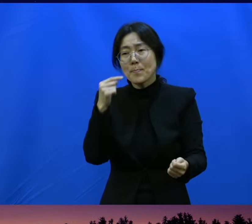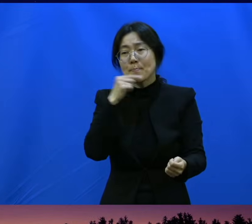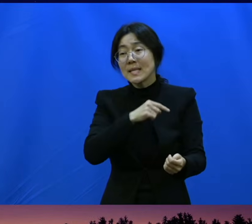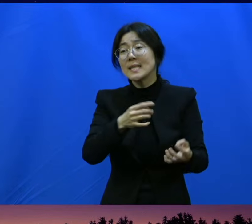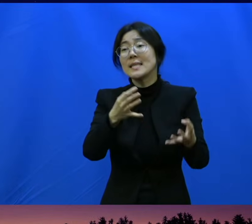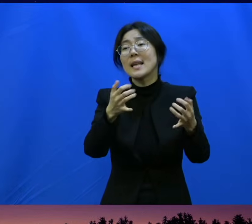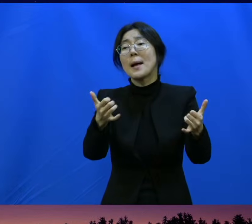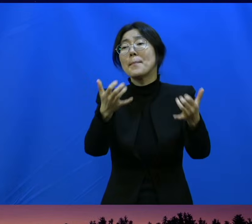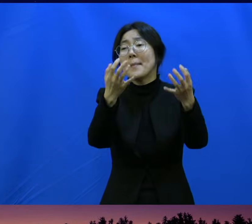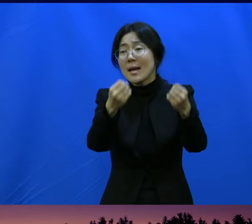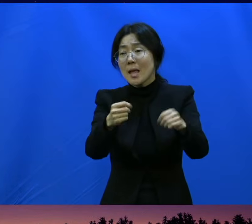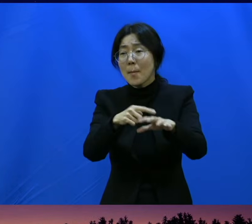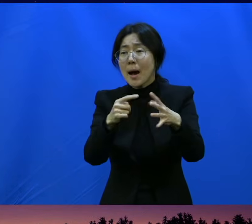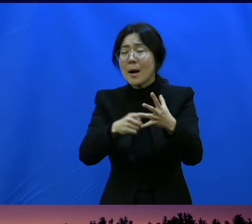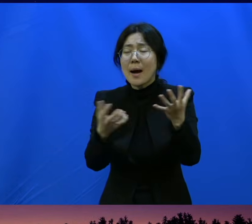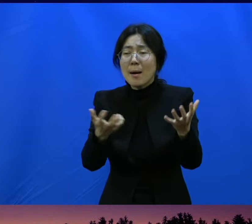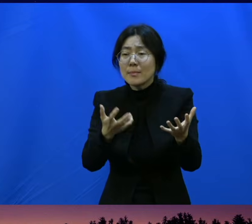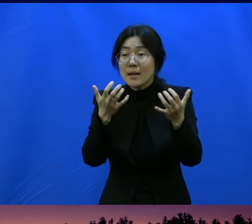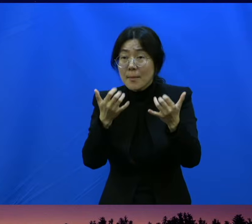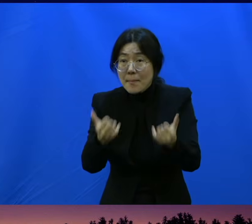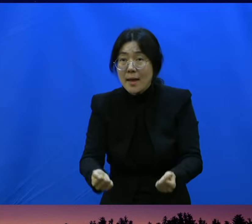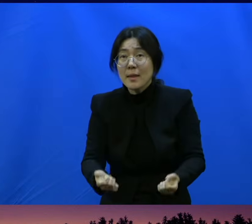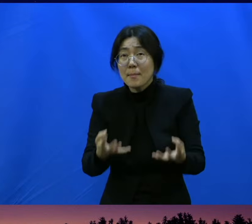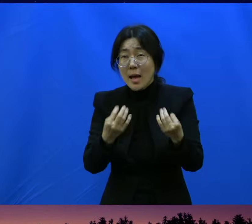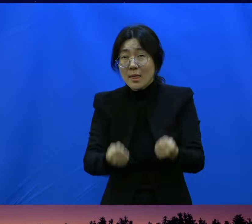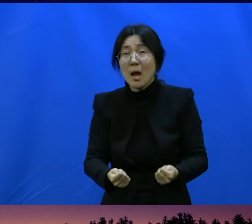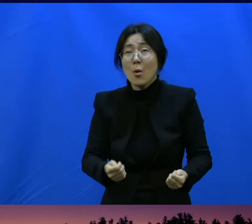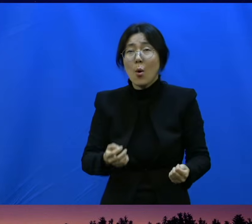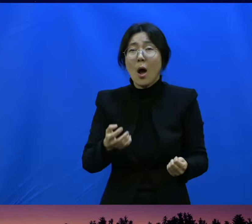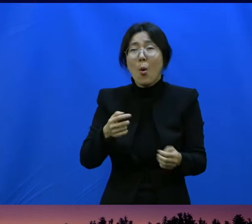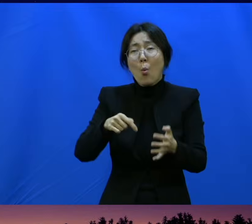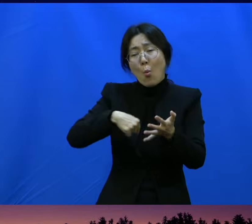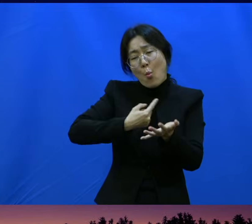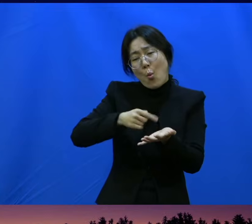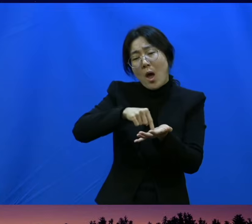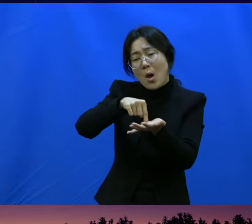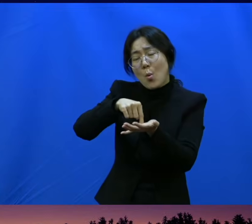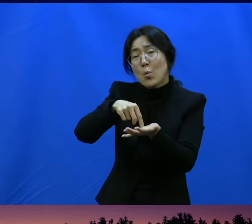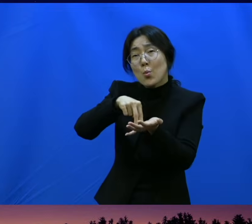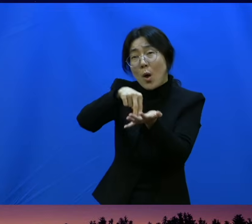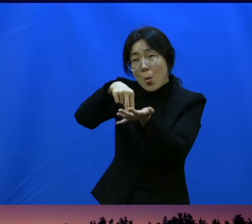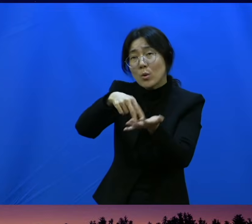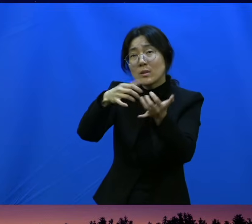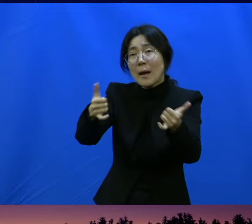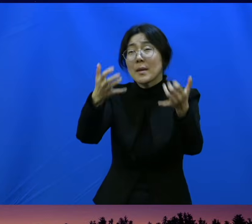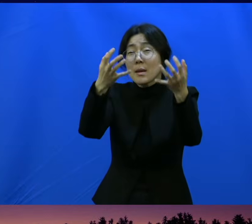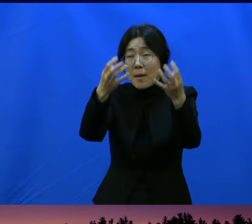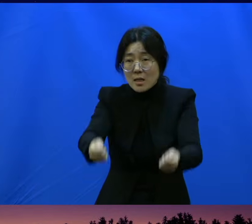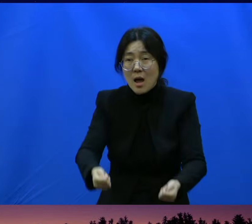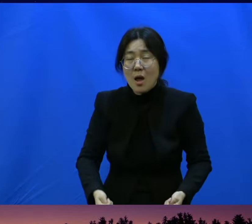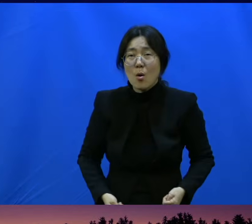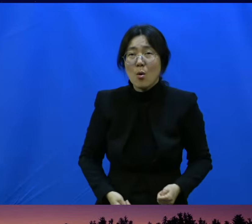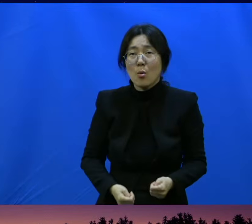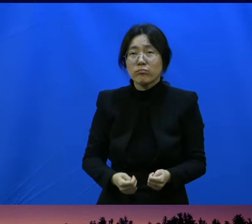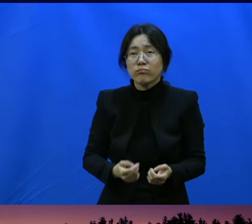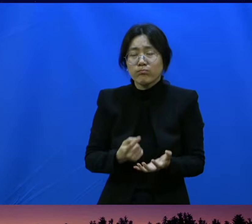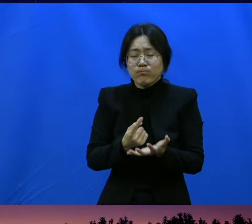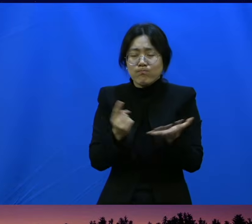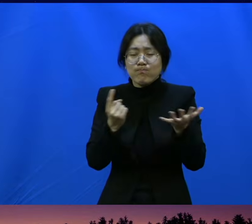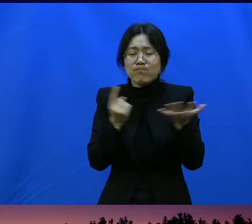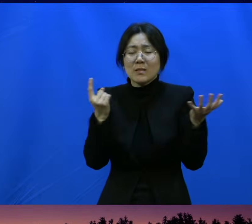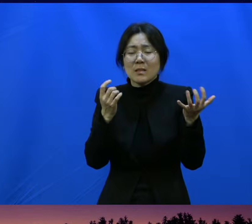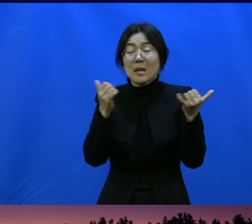마음이 아픈 자가 얼마나 많습니까? 외로운 자들이 얼마나 많습니까? 어디를 가도 환영받지 못하는 사람들이 얼마나 많습니까,